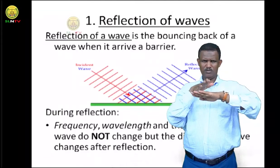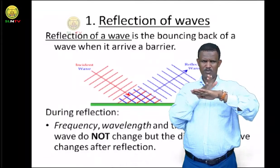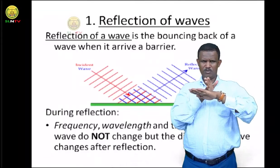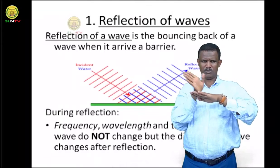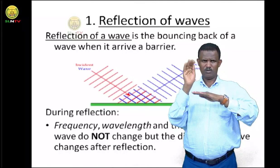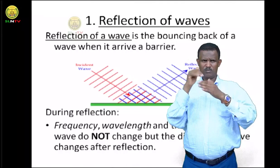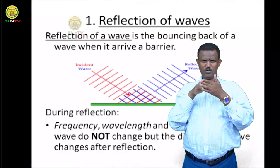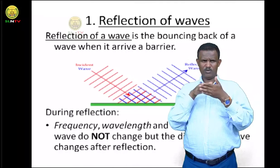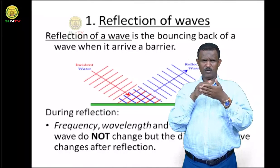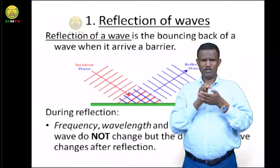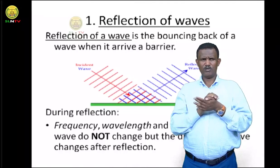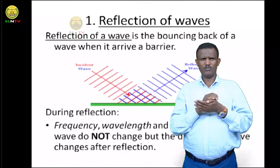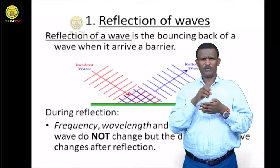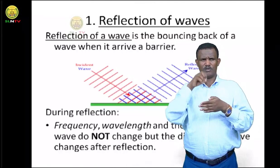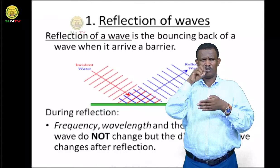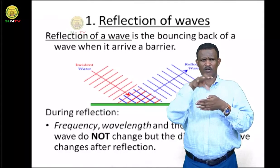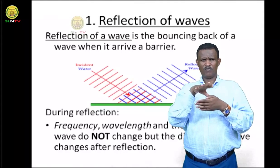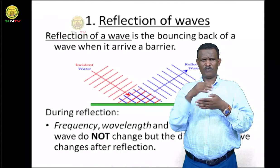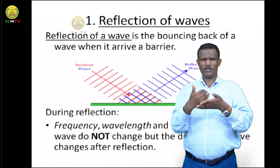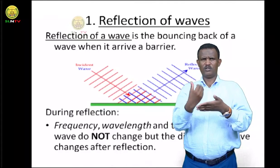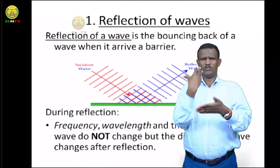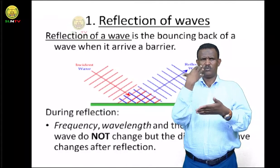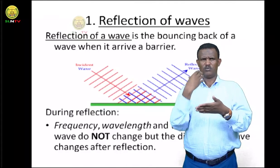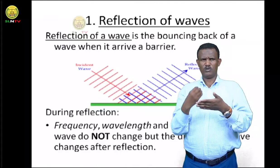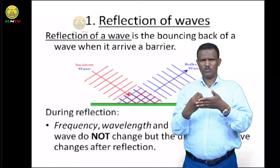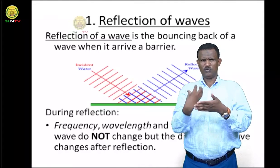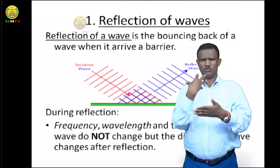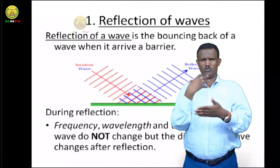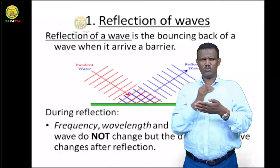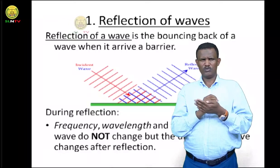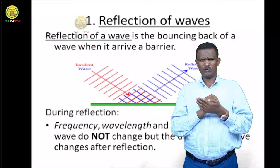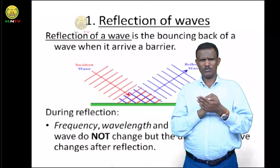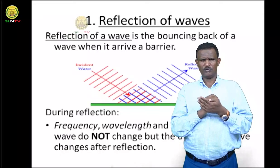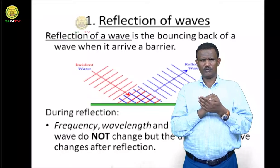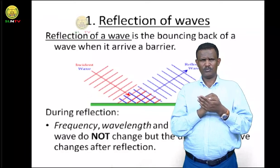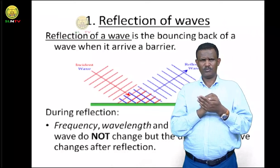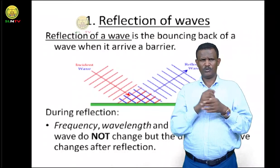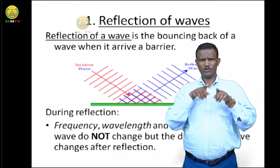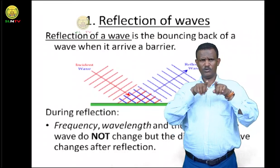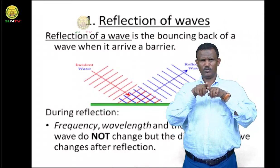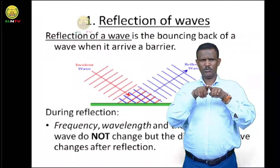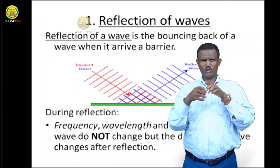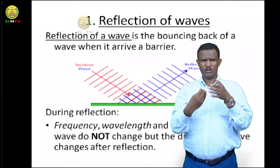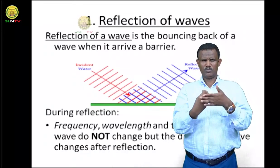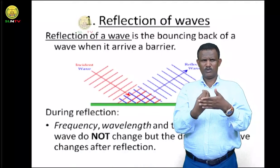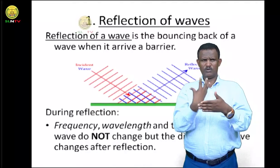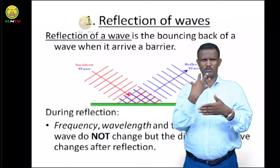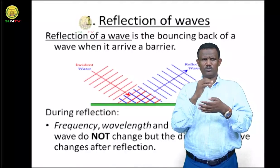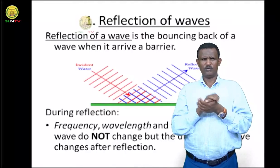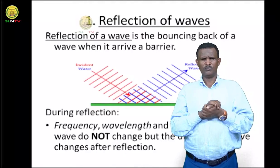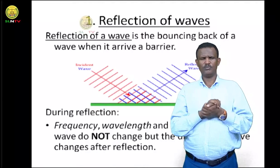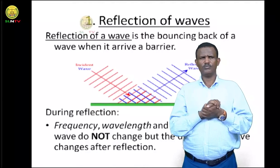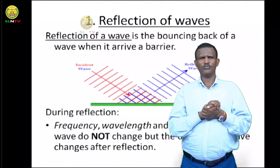kadib waxay sameysay reflection ayaa la oranayaa marka way soo noqdeen iyagoo parallelki hore waxa la leeyahay